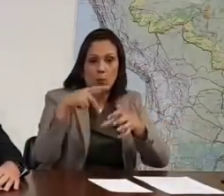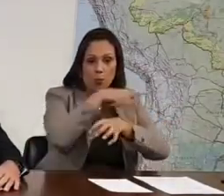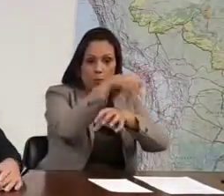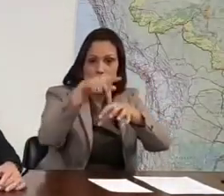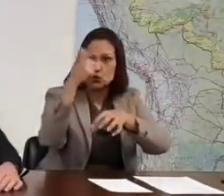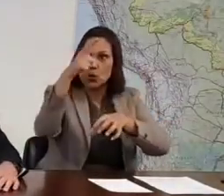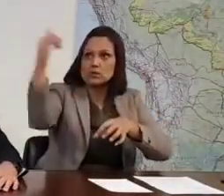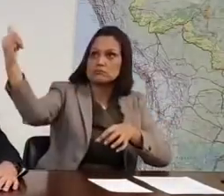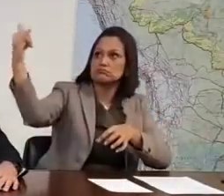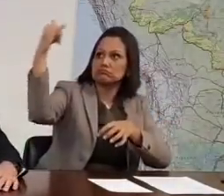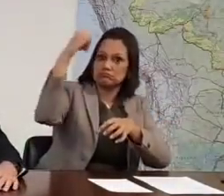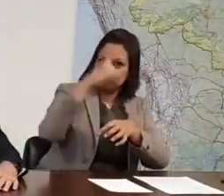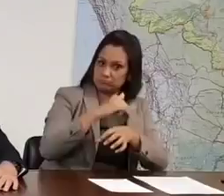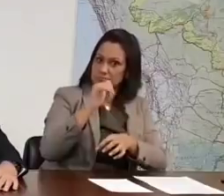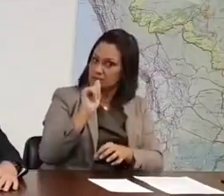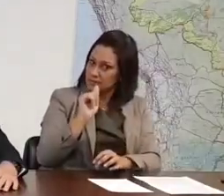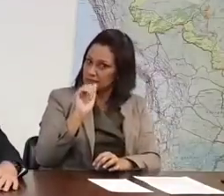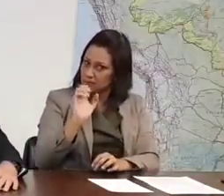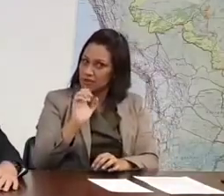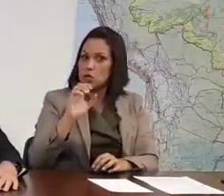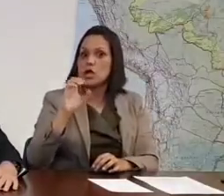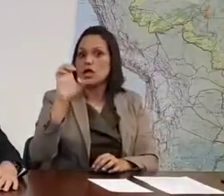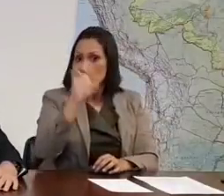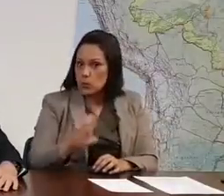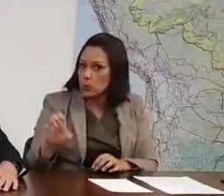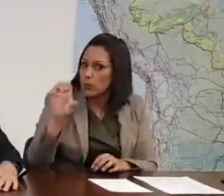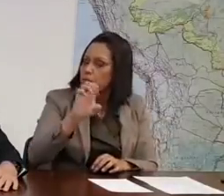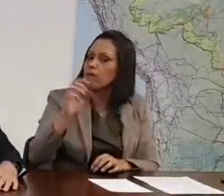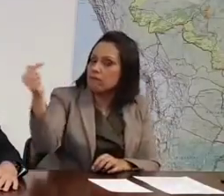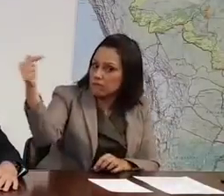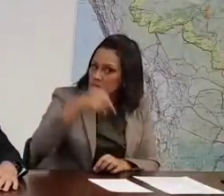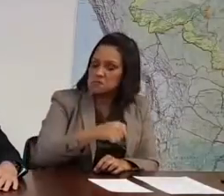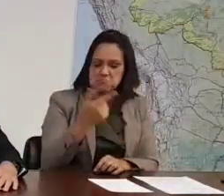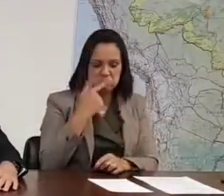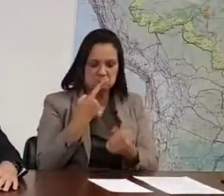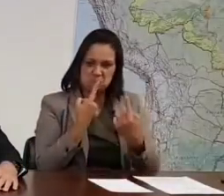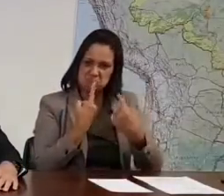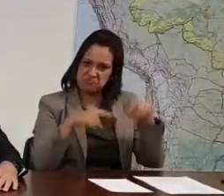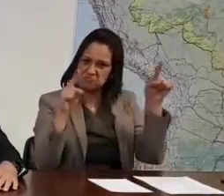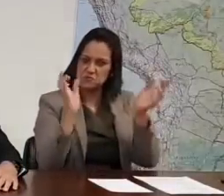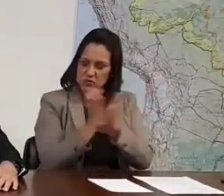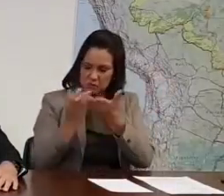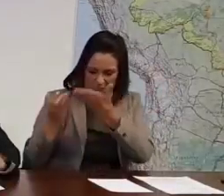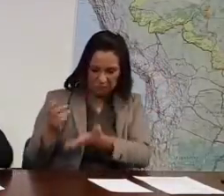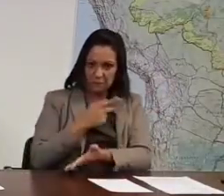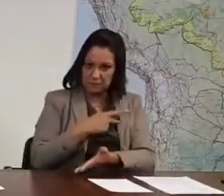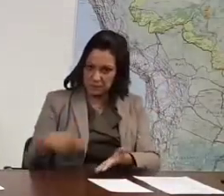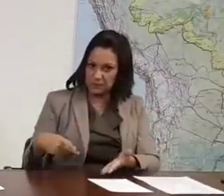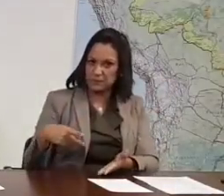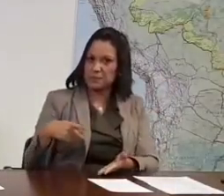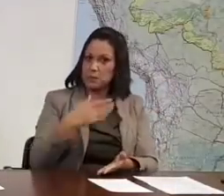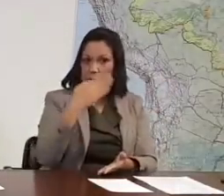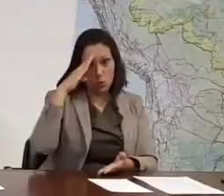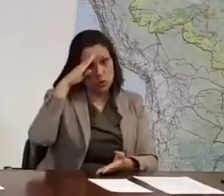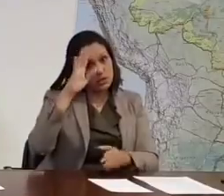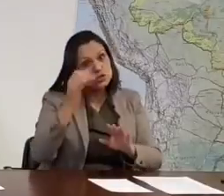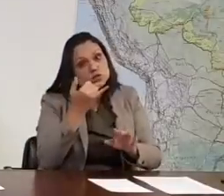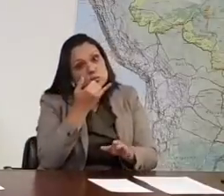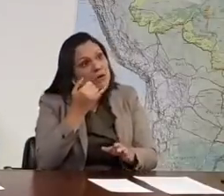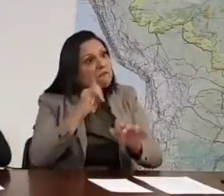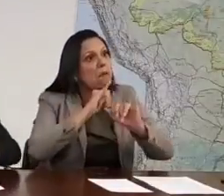Brasil, que é a Air Europa. Isso é uma conquista do governo Bolsonaro. Talvez não saia na grande mídia,